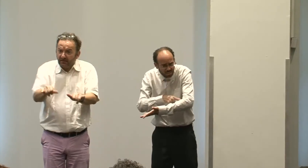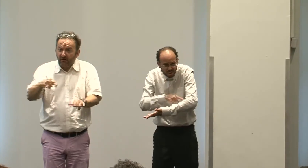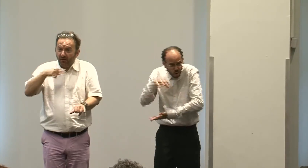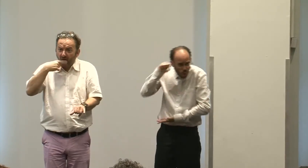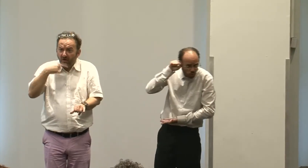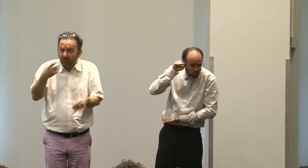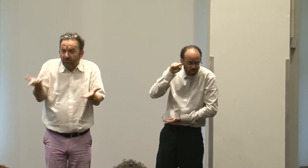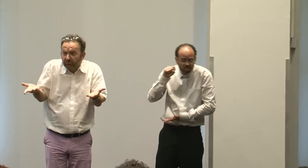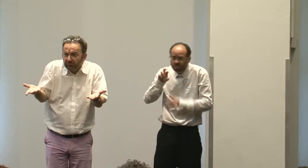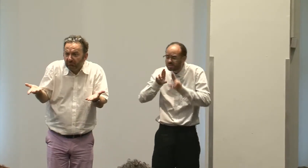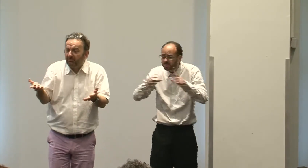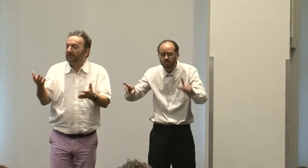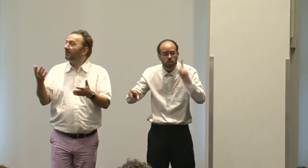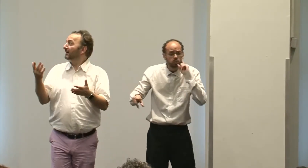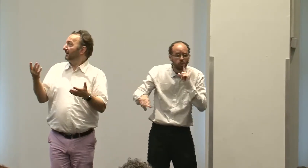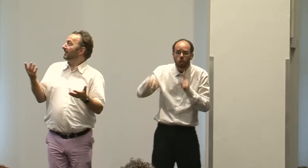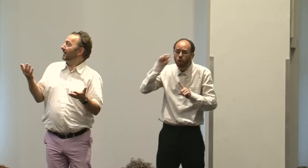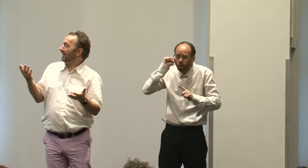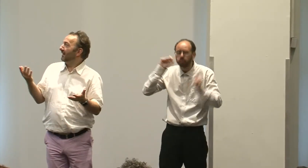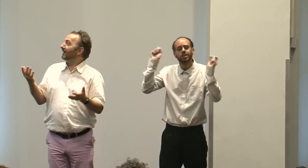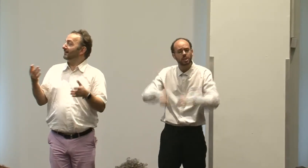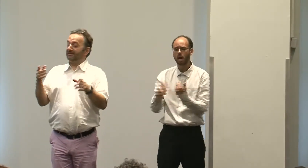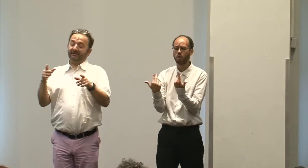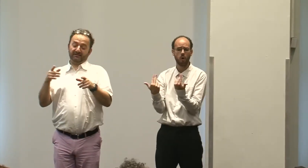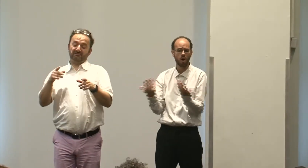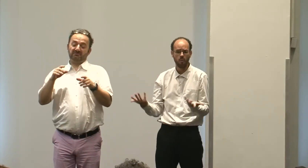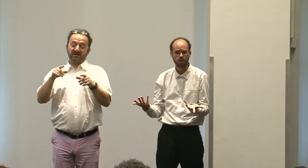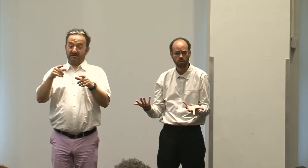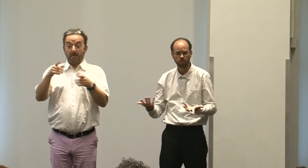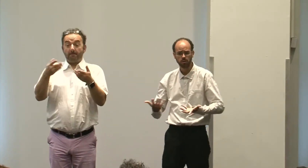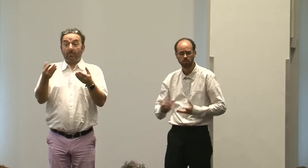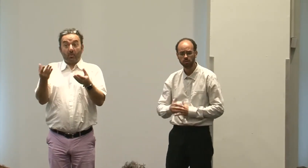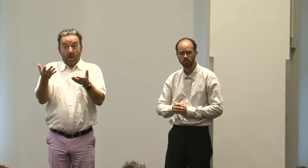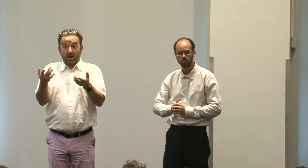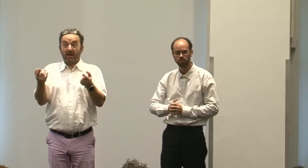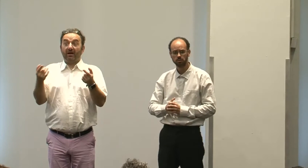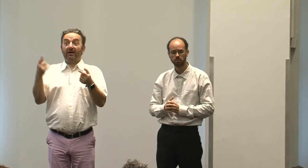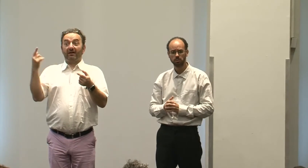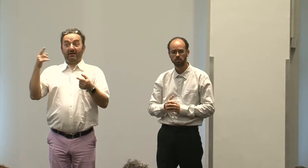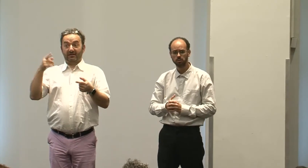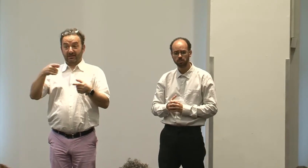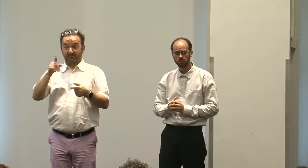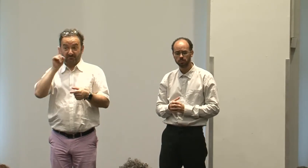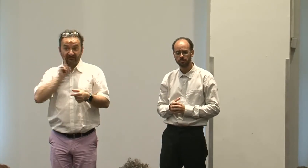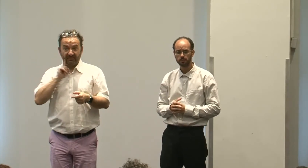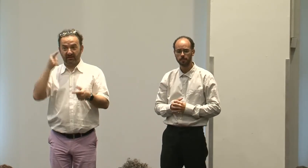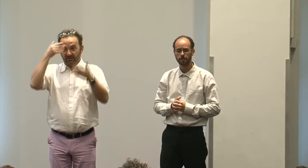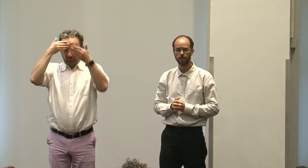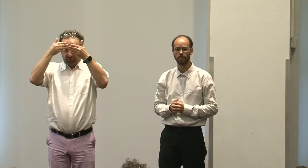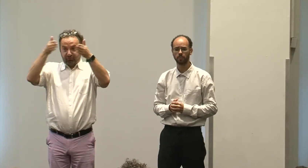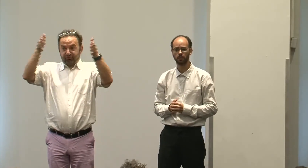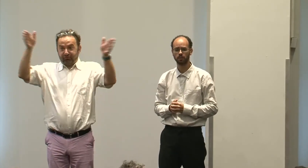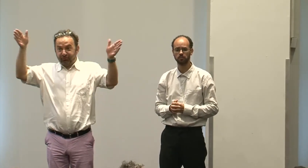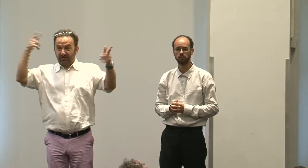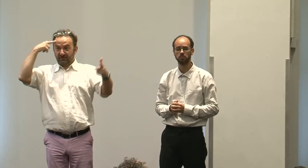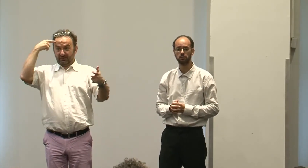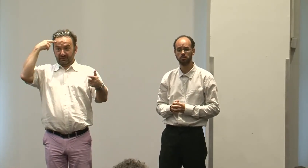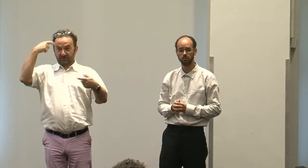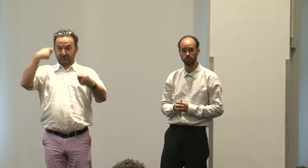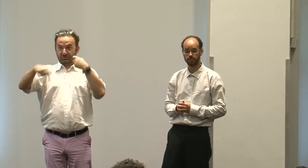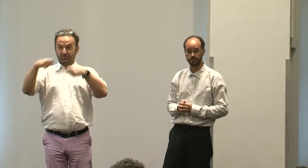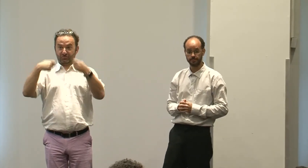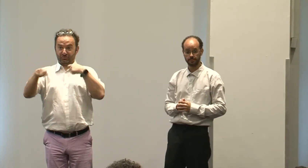surdo pode sinalizar. Ele não precisa se transformar em ouvinte. O surdo e o ouvinte têm capacidades iguais.